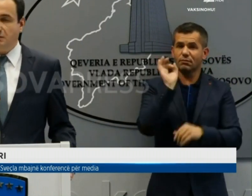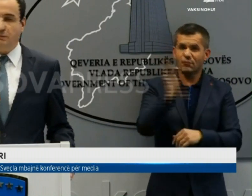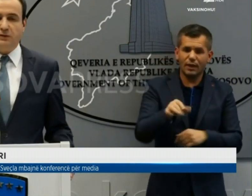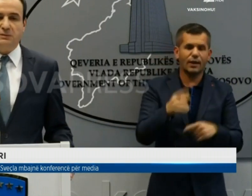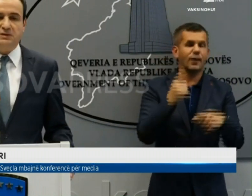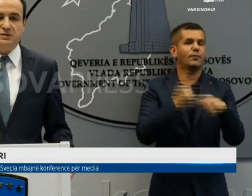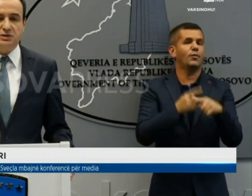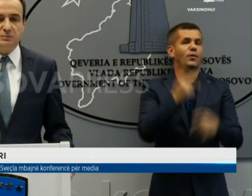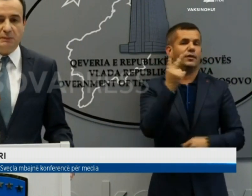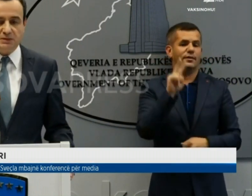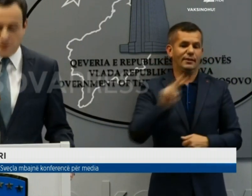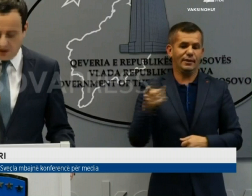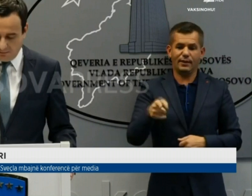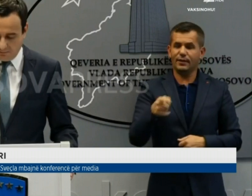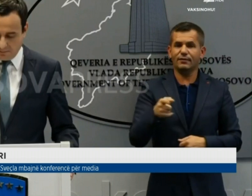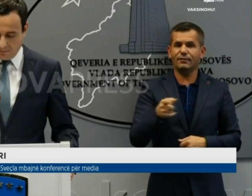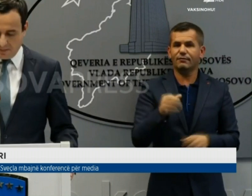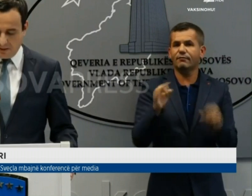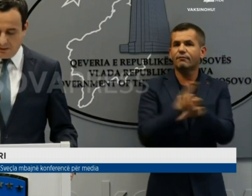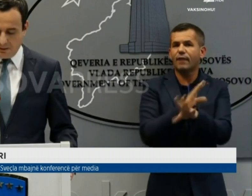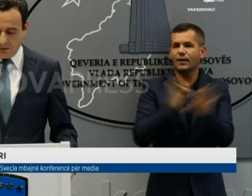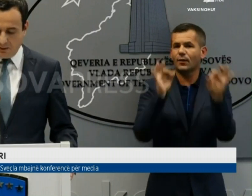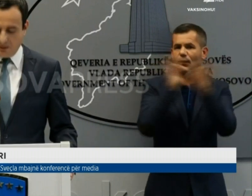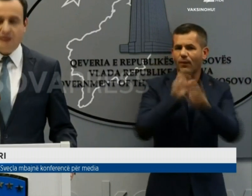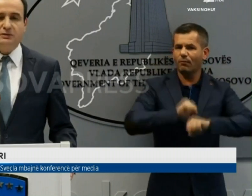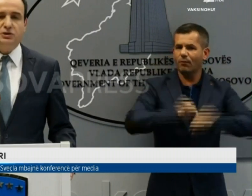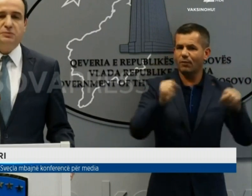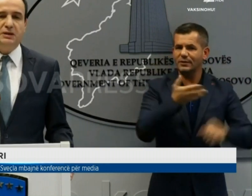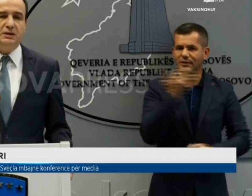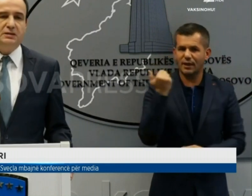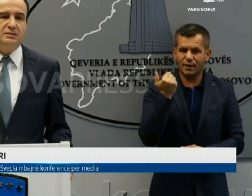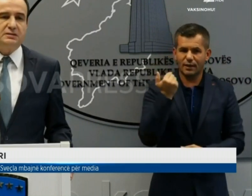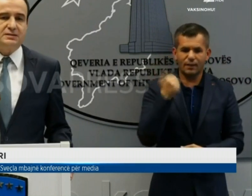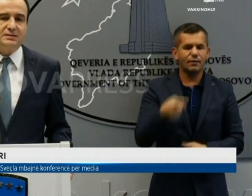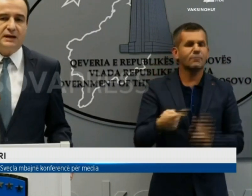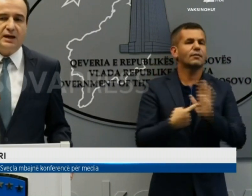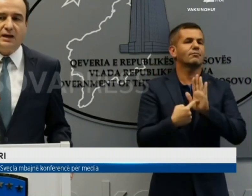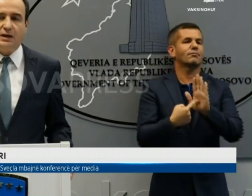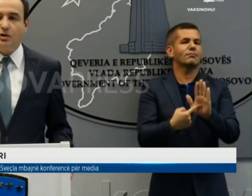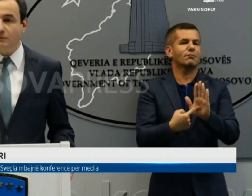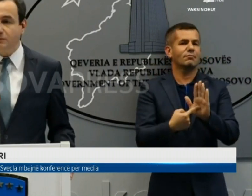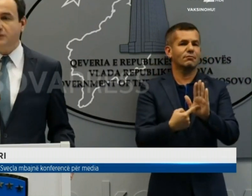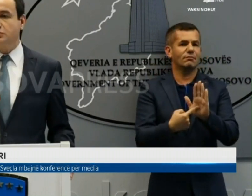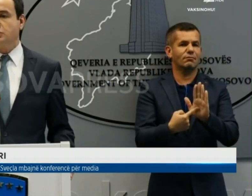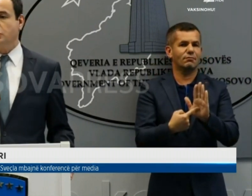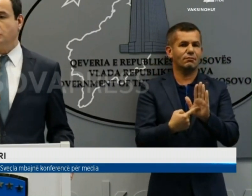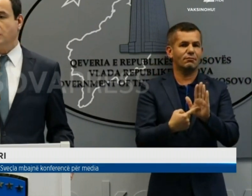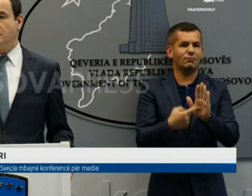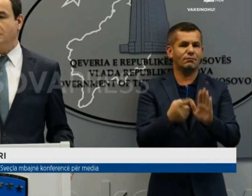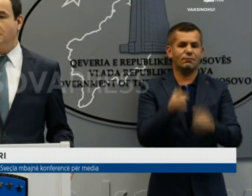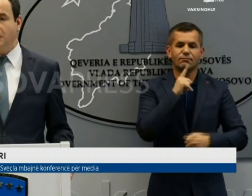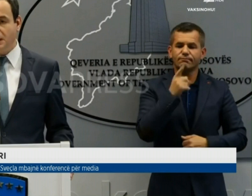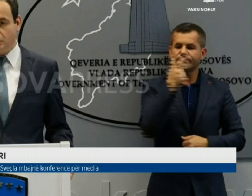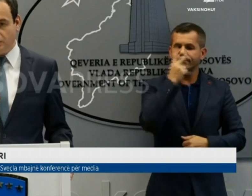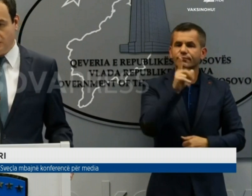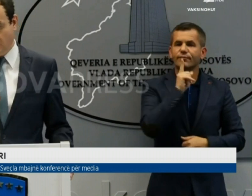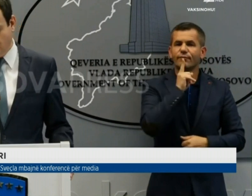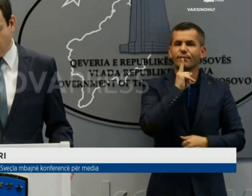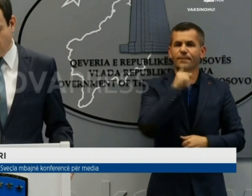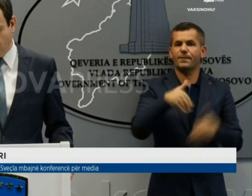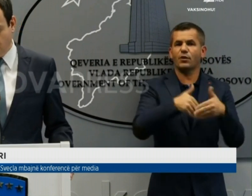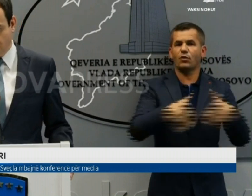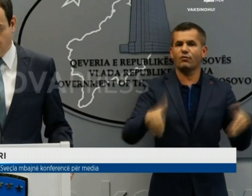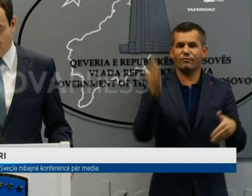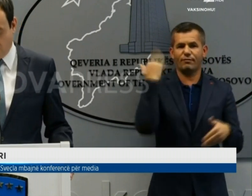tjetri fatmirësisht papasoja, janë dëshmi se kjo në fakt është synuar me pikat